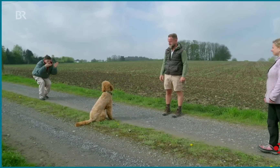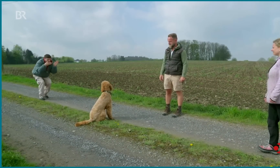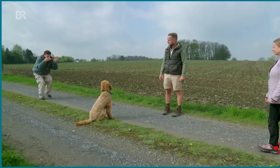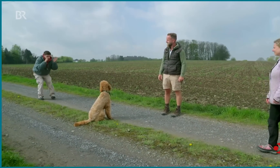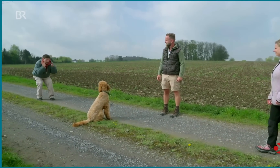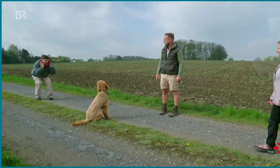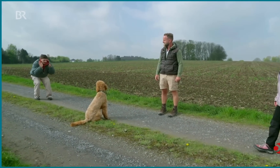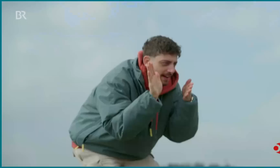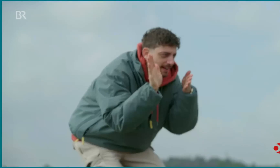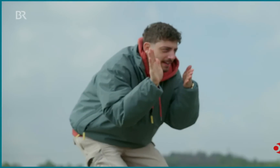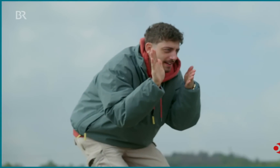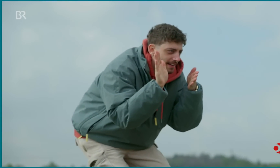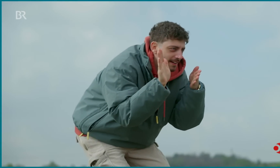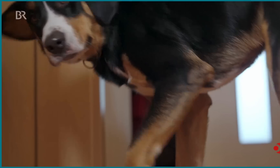Ablenkung ab.